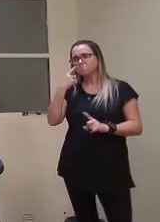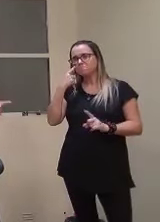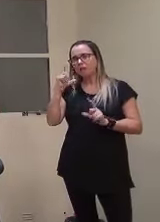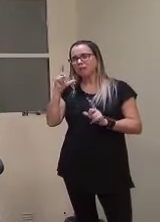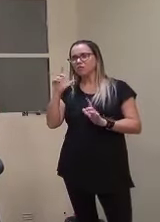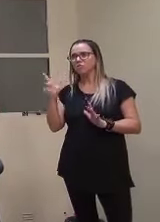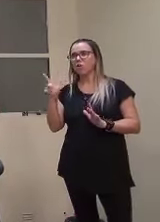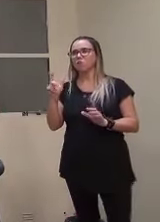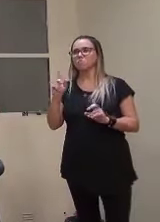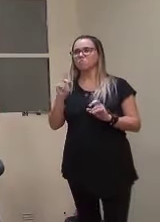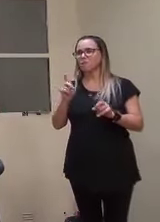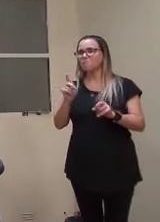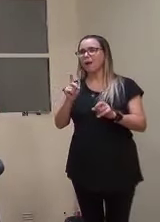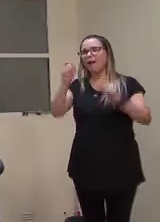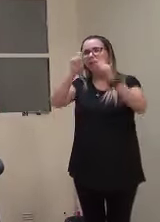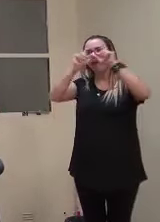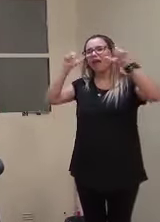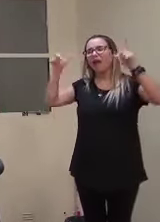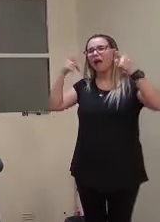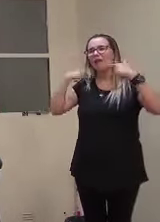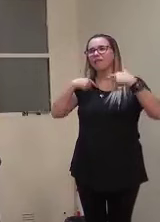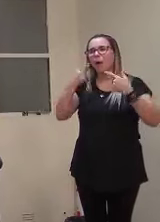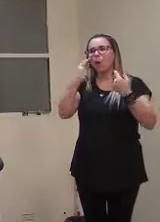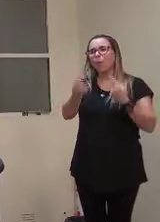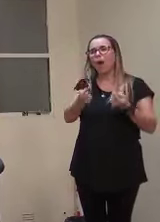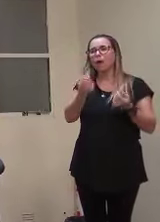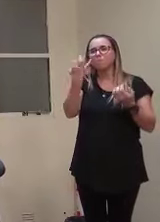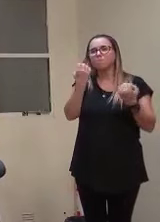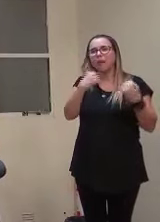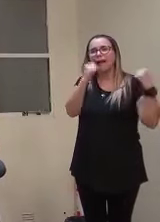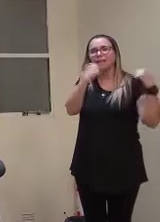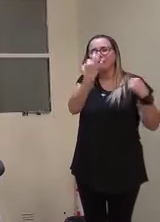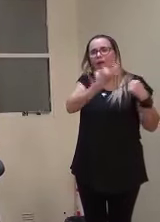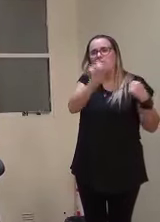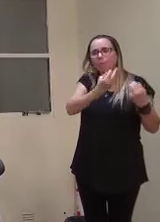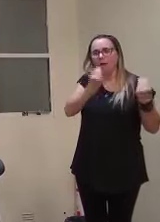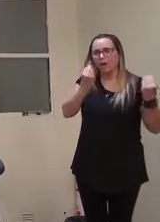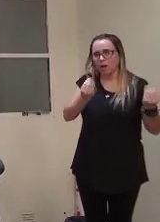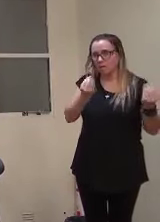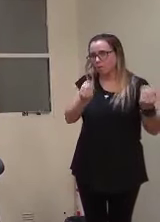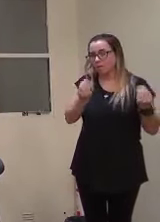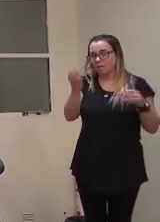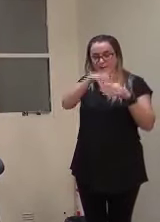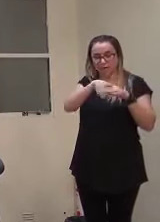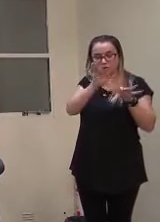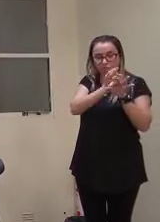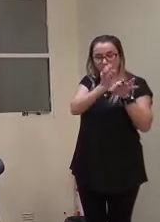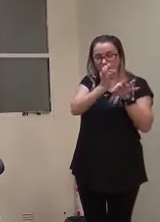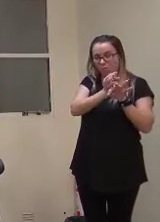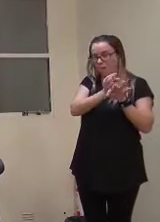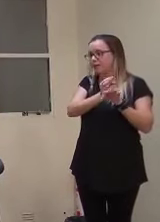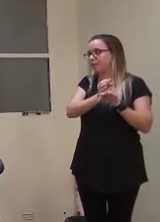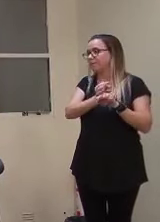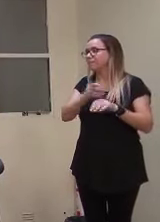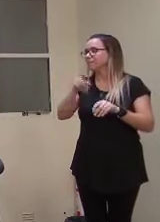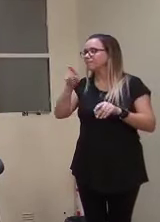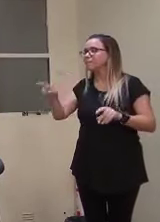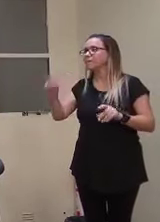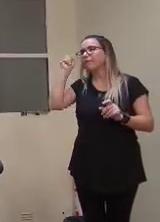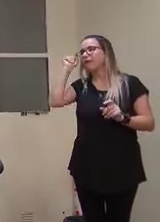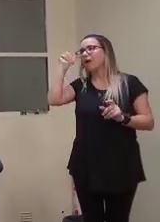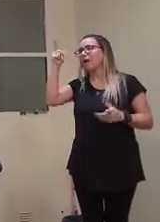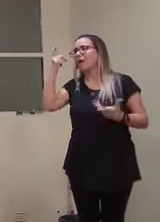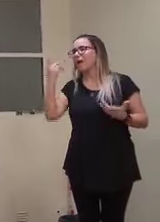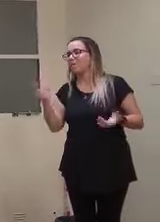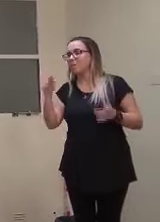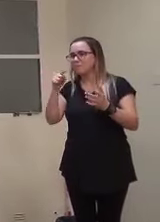la idea de revisar cuáles son las buenas prácticas en un ámbito educativo esta idea de este